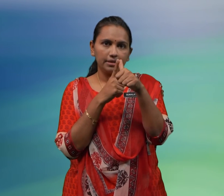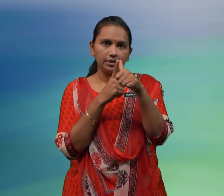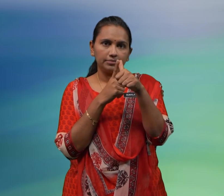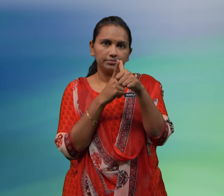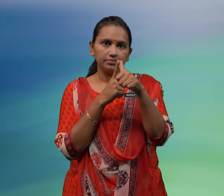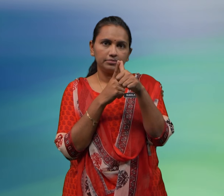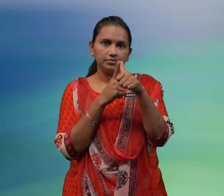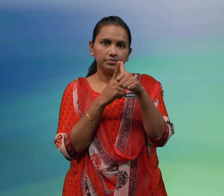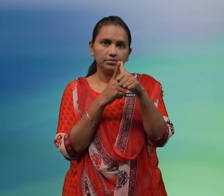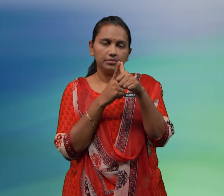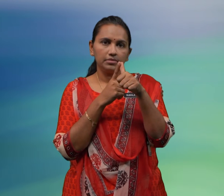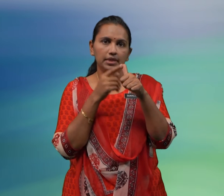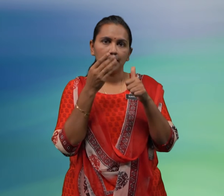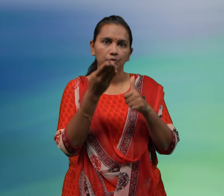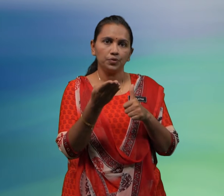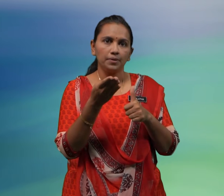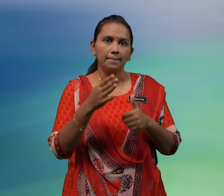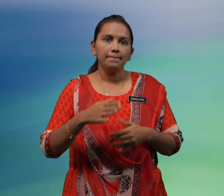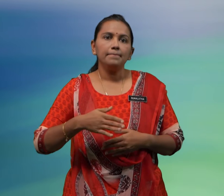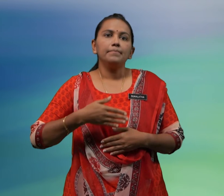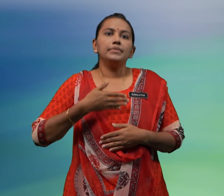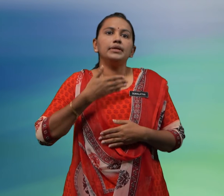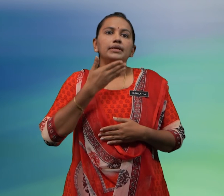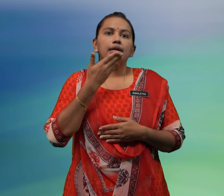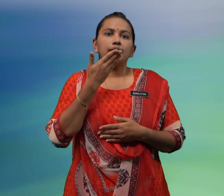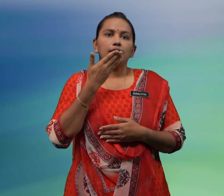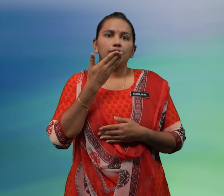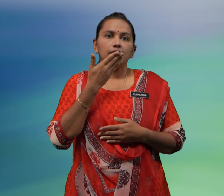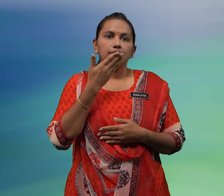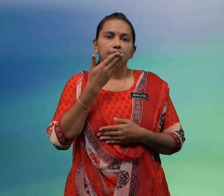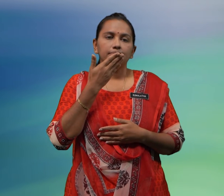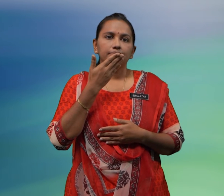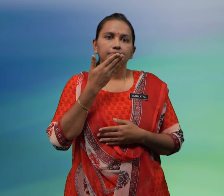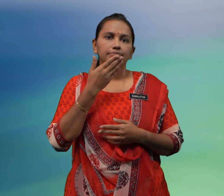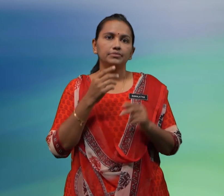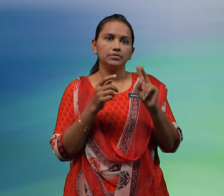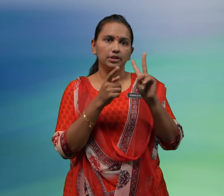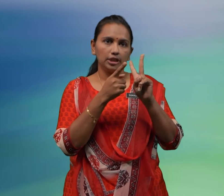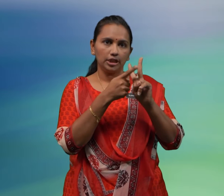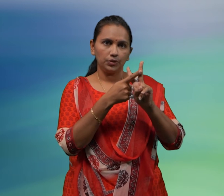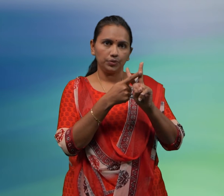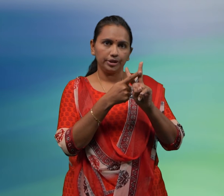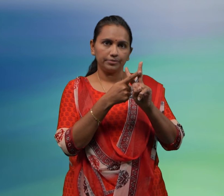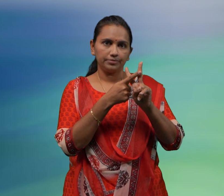Pertama, kamu menarik nafas. Kedua,